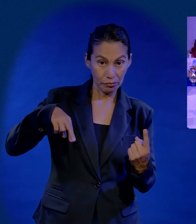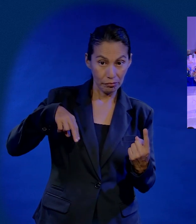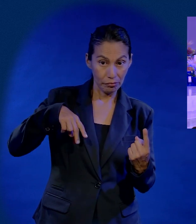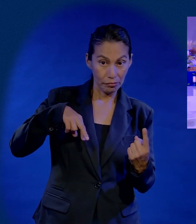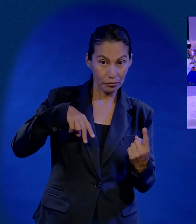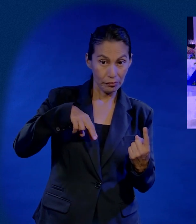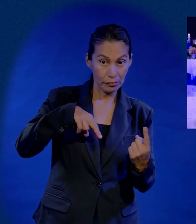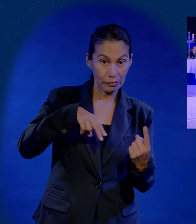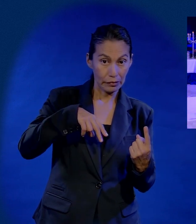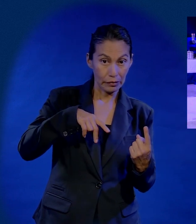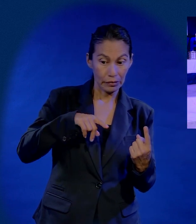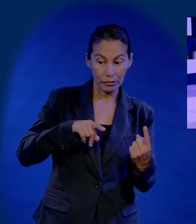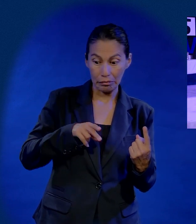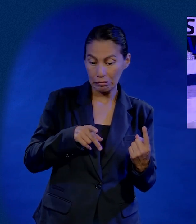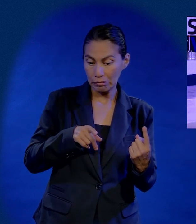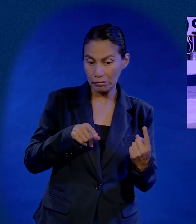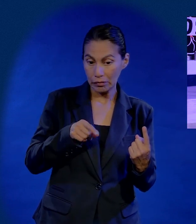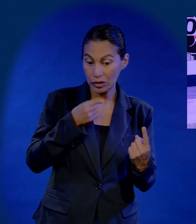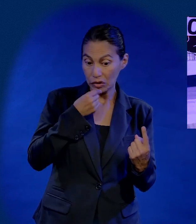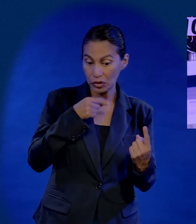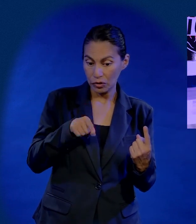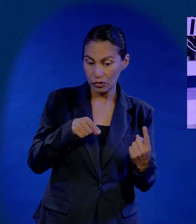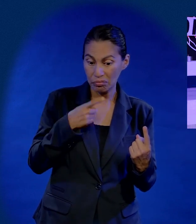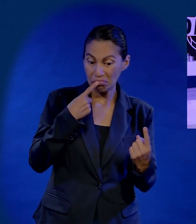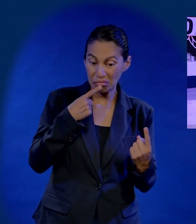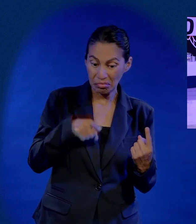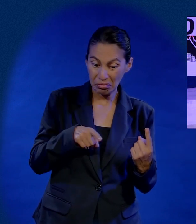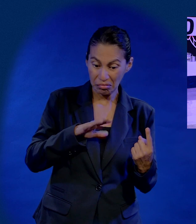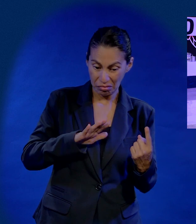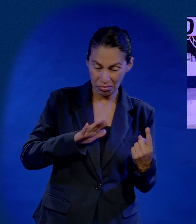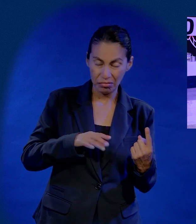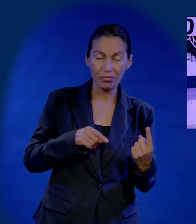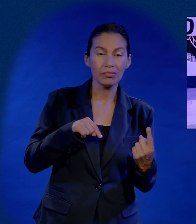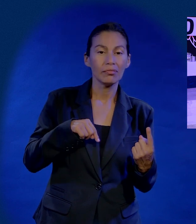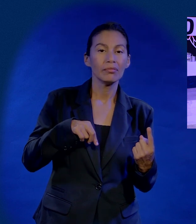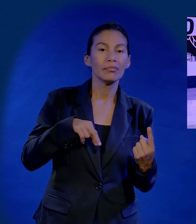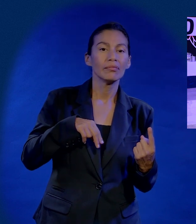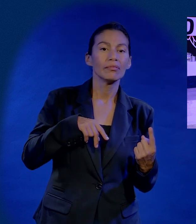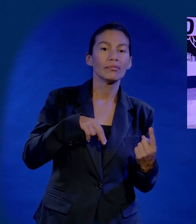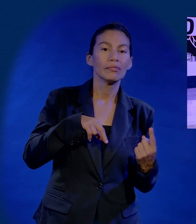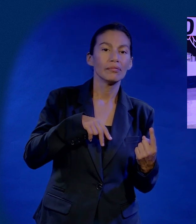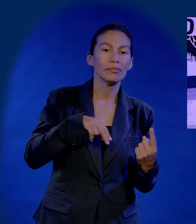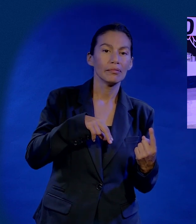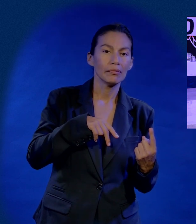Empecé a caminar rumbo a mi mamá. Todavía me acuerdo que pasé cerca de Irving. Le dije, traidor.